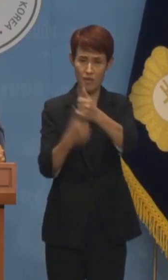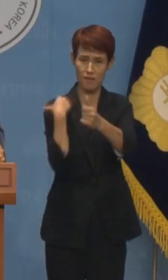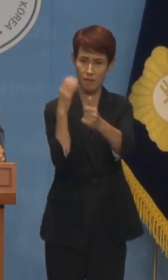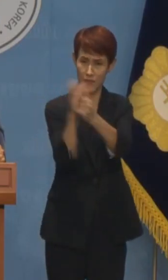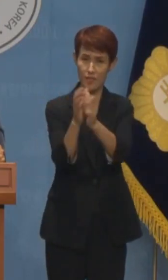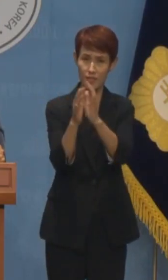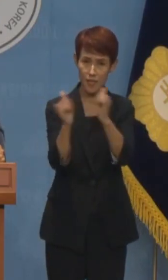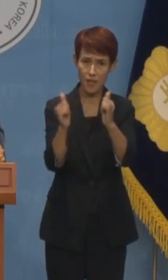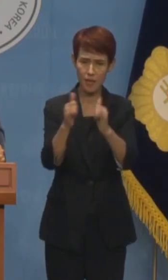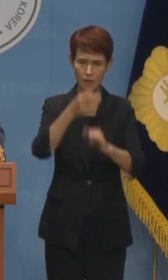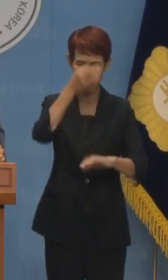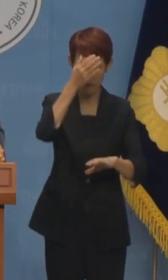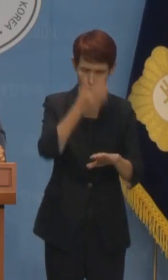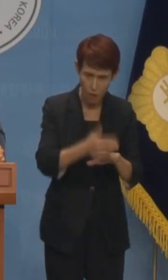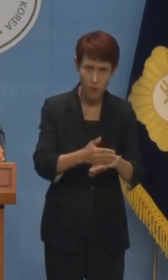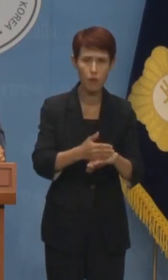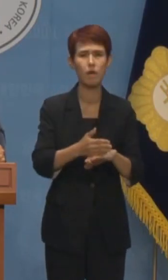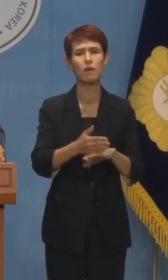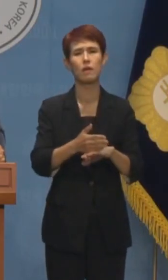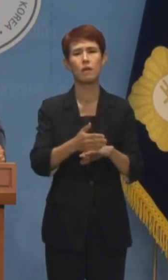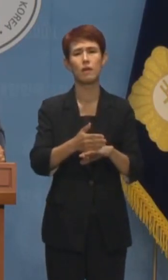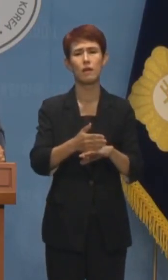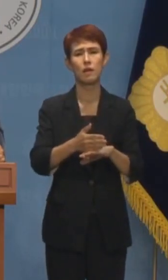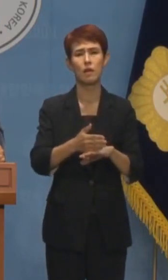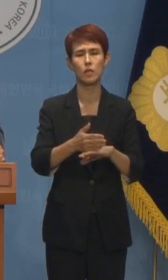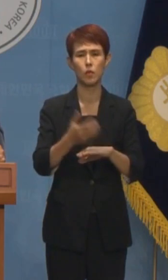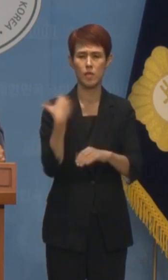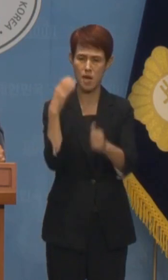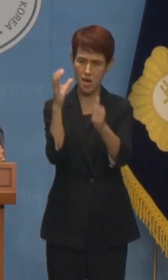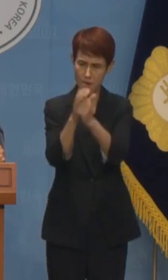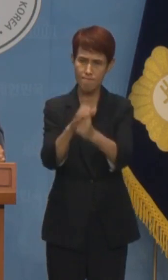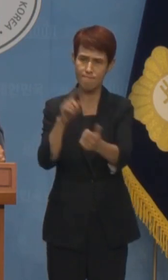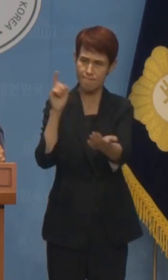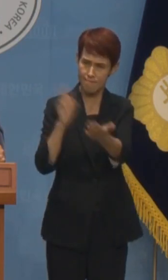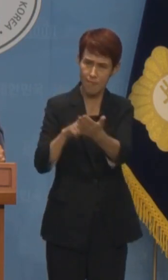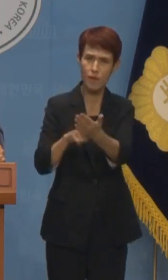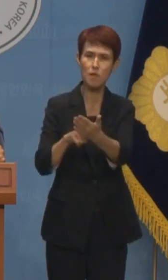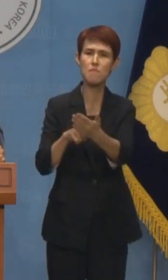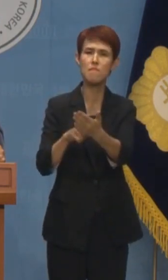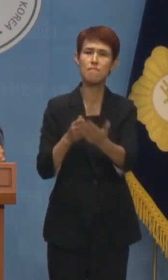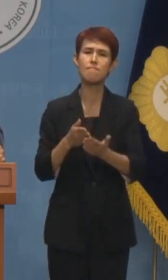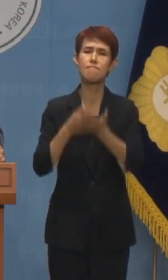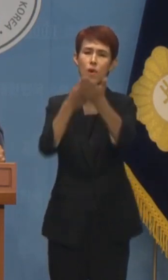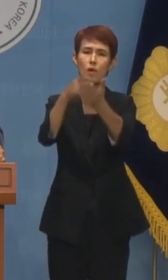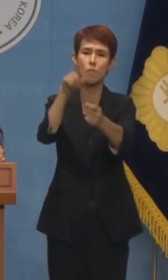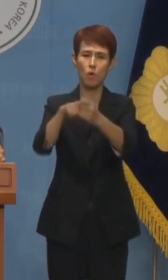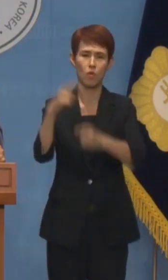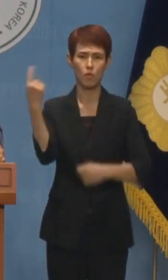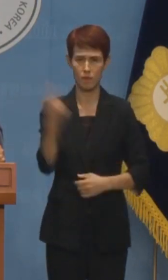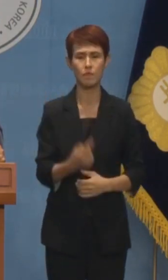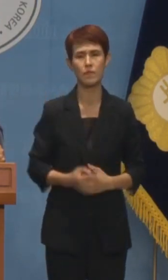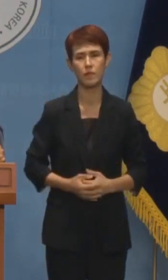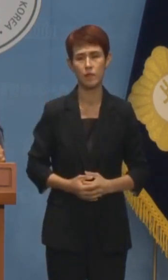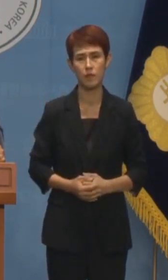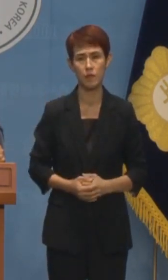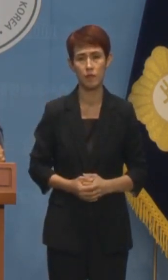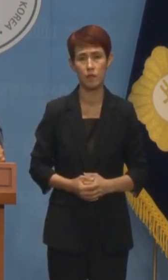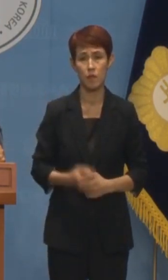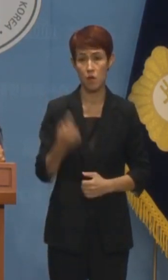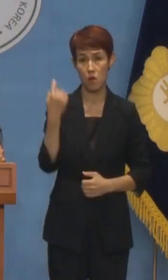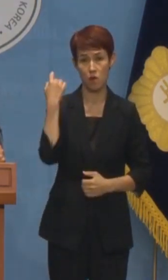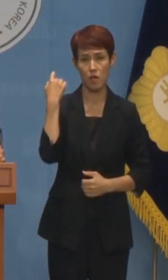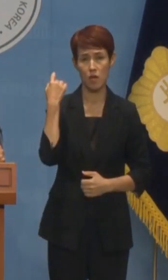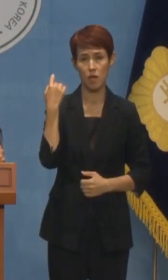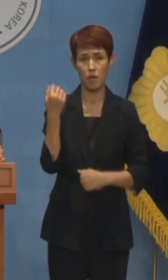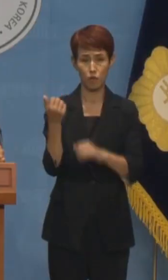책임자들의 사과와 또 책임을 촉구하기 위해서 이 자리에 섰습니다. 어제